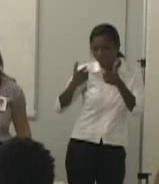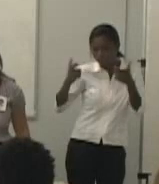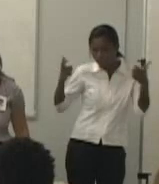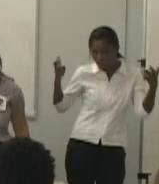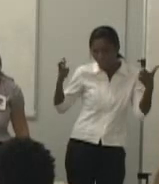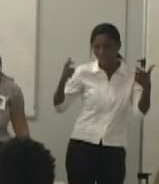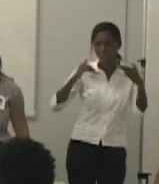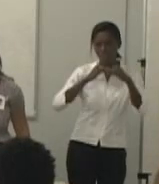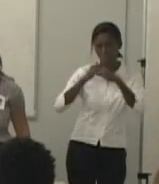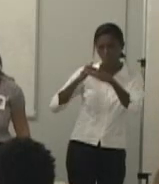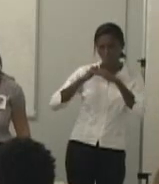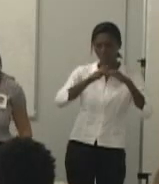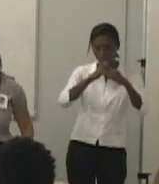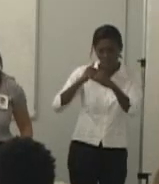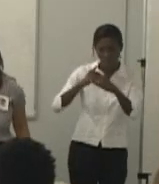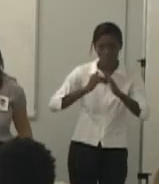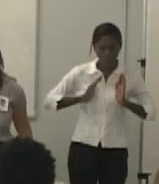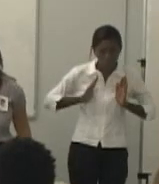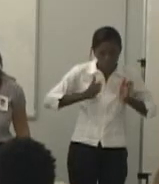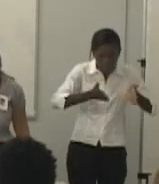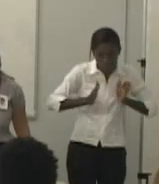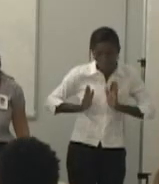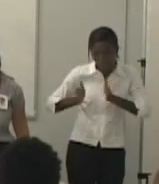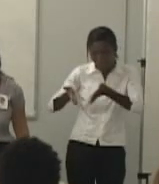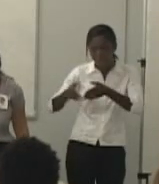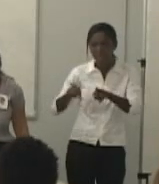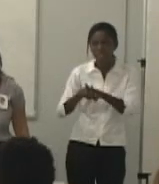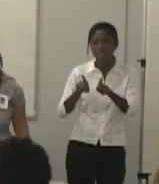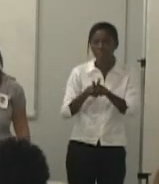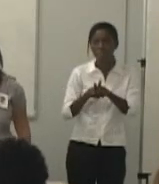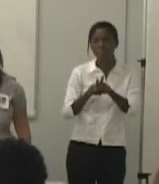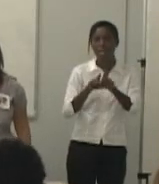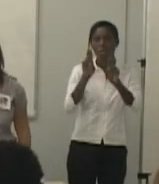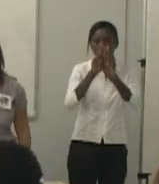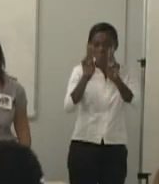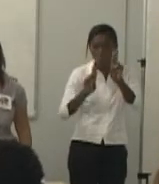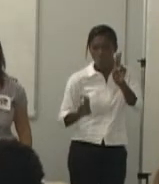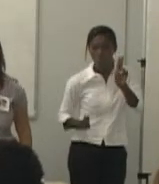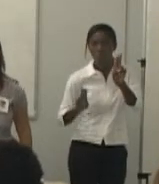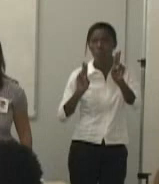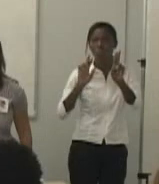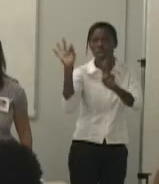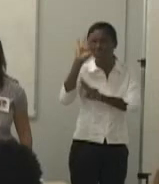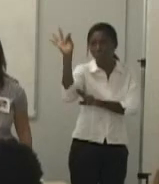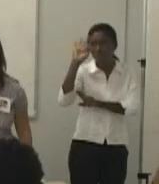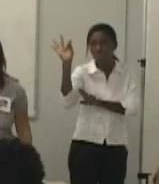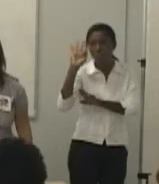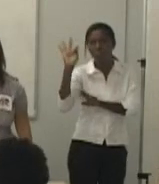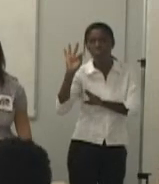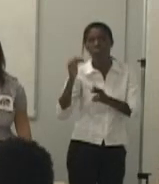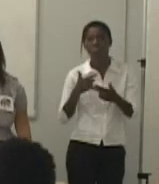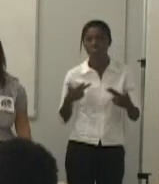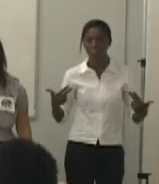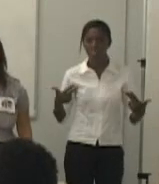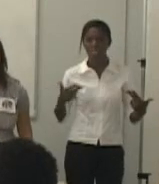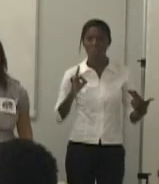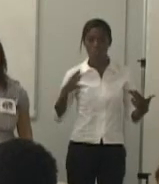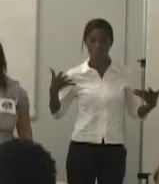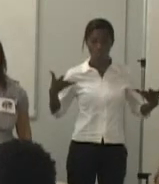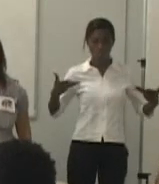democratização do acesso da universalização do ensino superior isso só tem que se ampliar e ser feito com